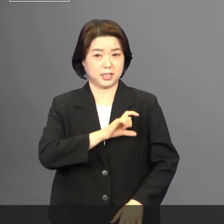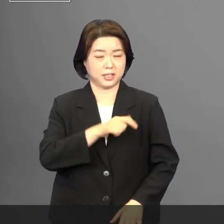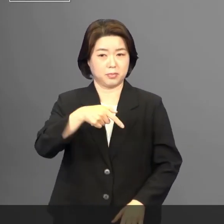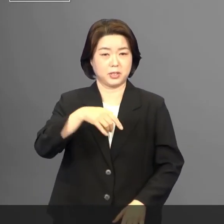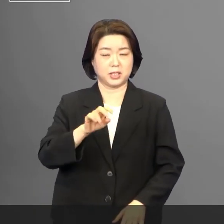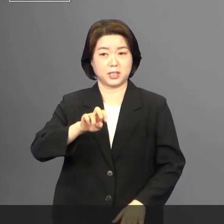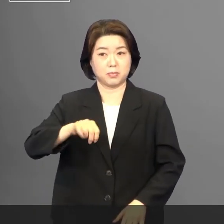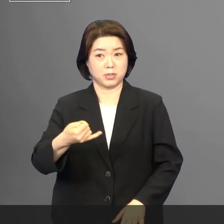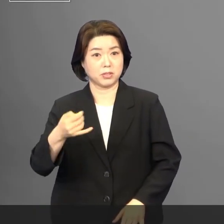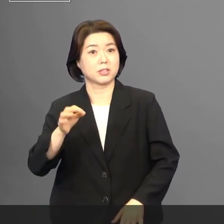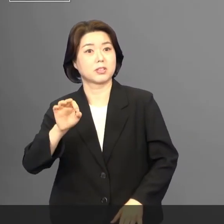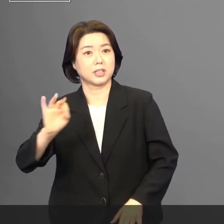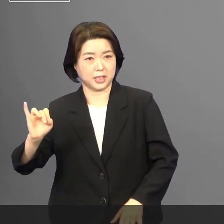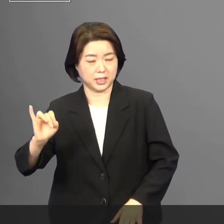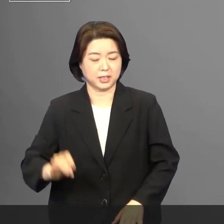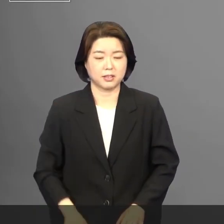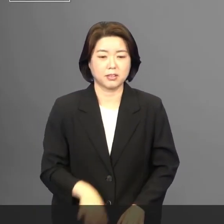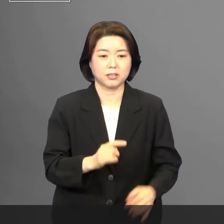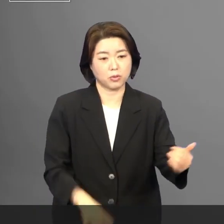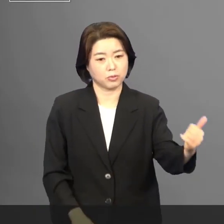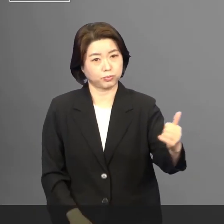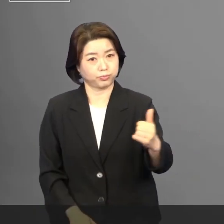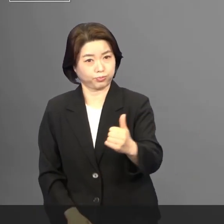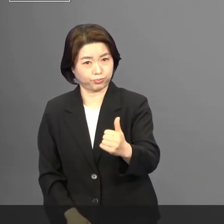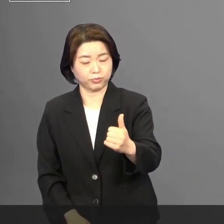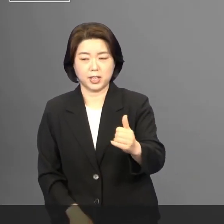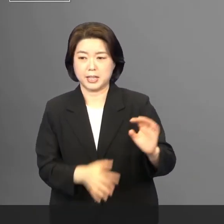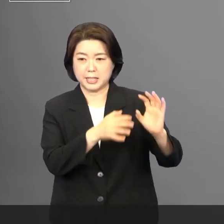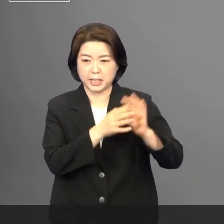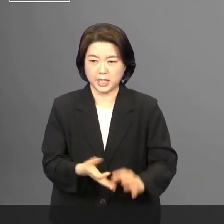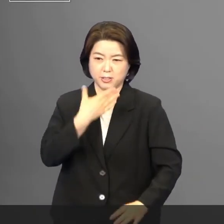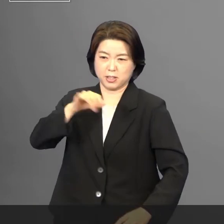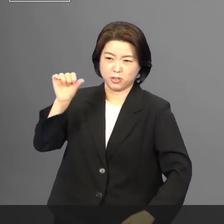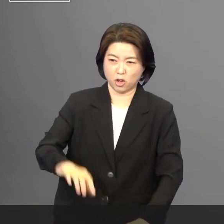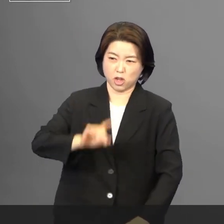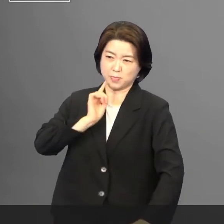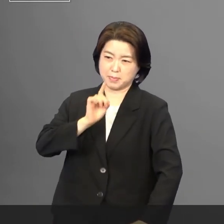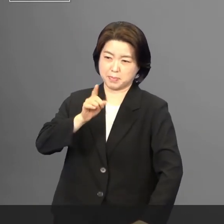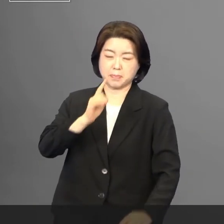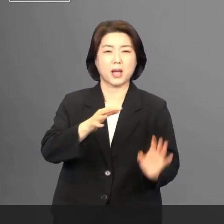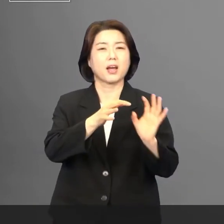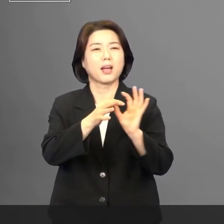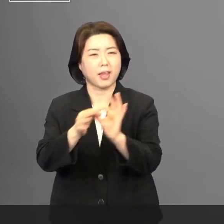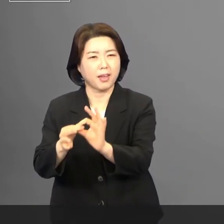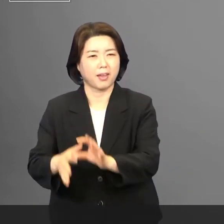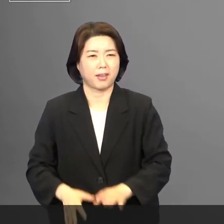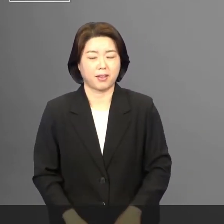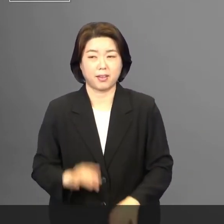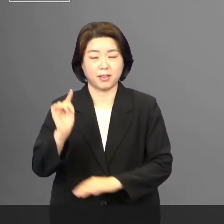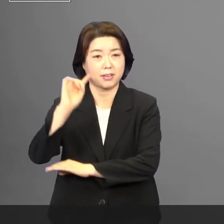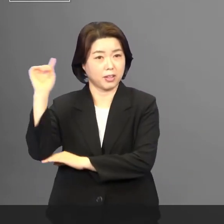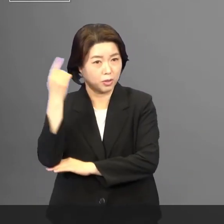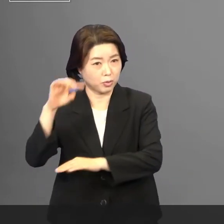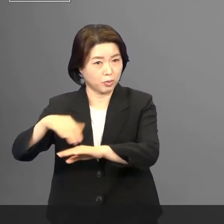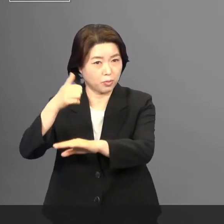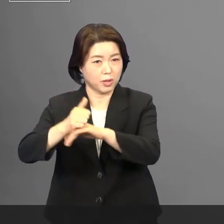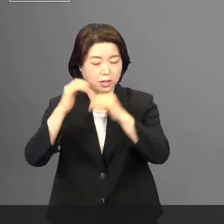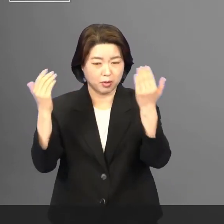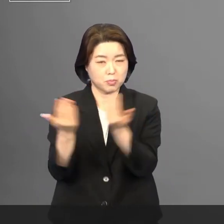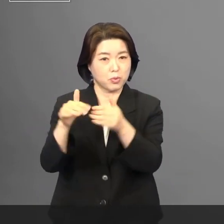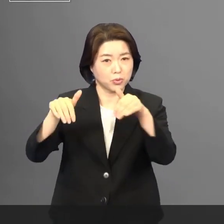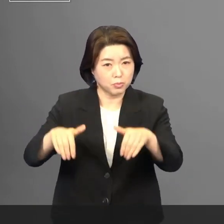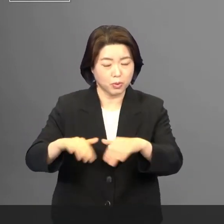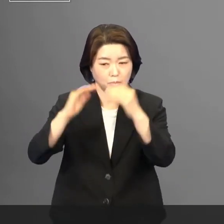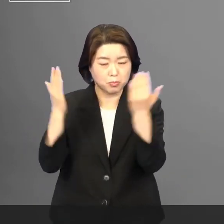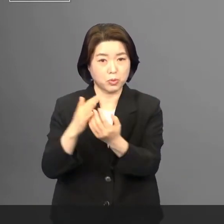시므이였다. 그는 거기에서 나오면서 줄곧 저주를 퍼부었다. 다윗 왕의 모든 부하와 모든